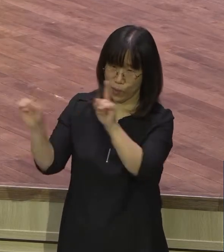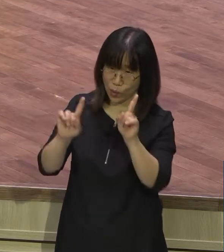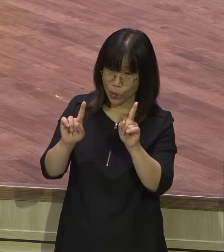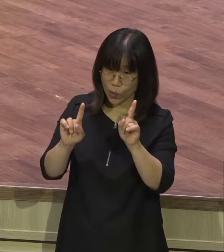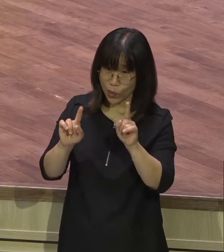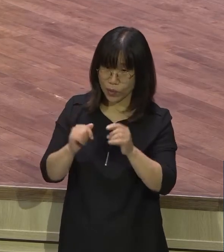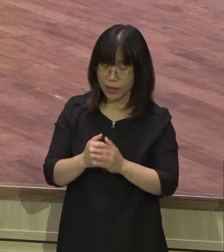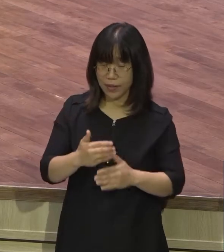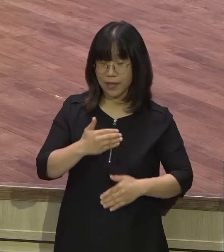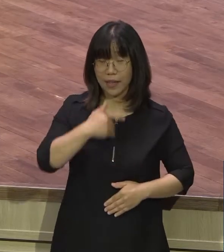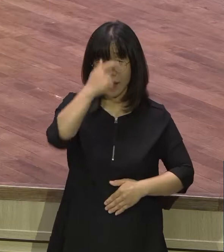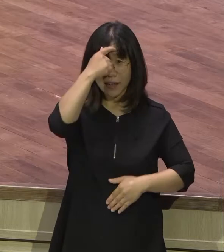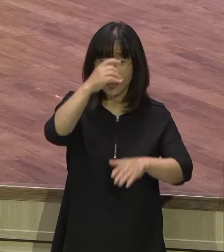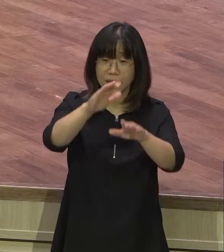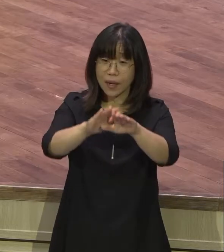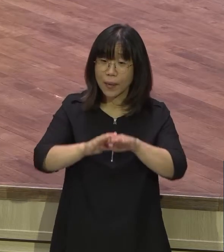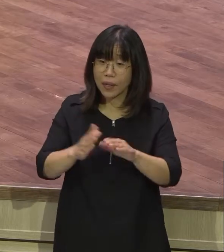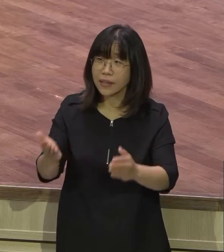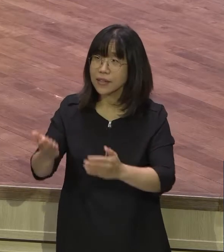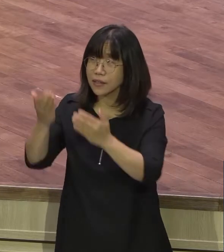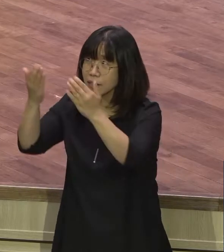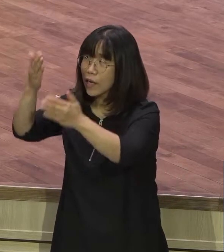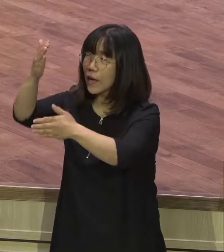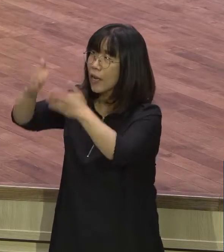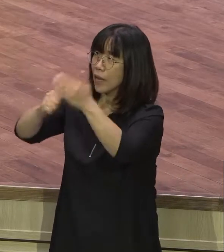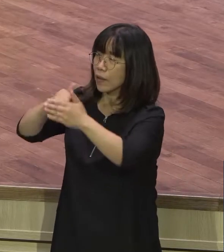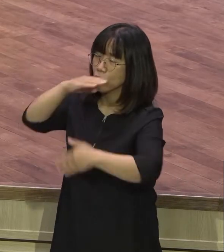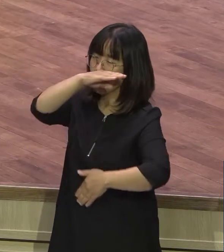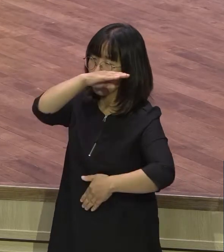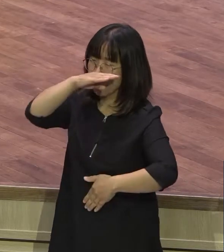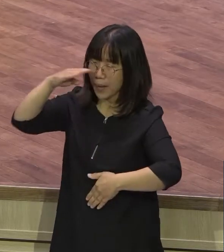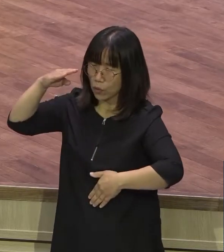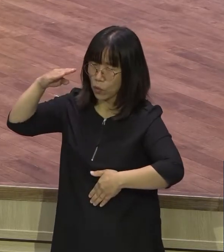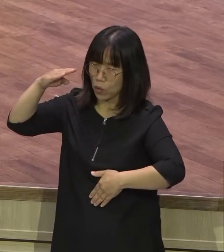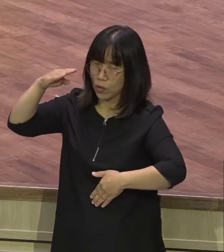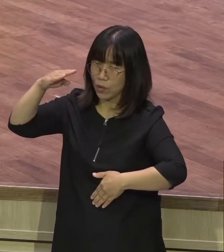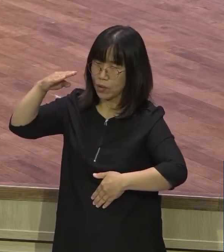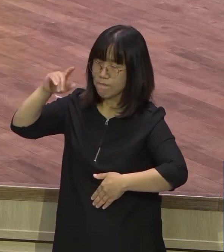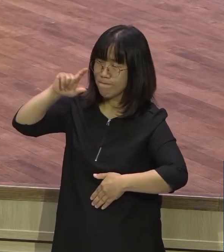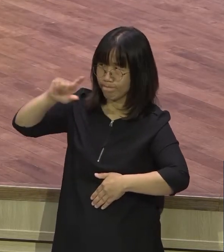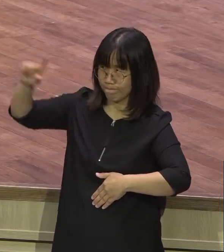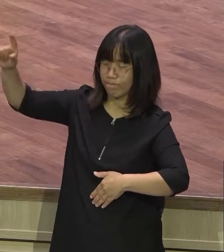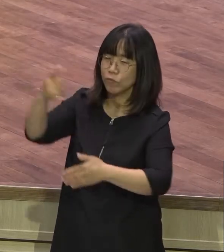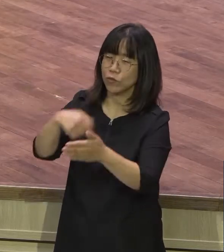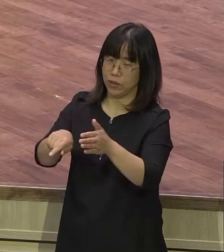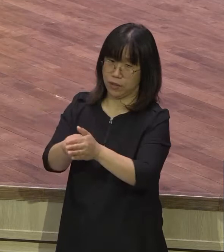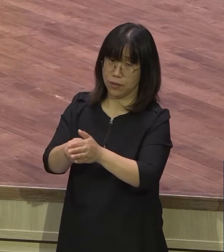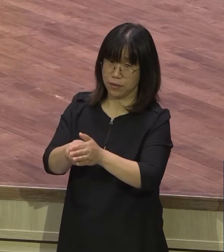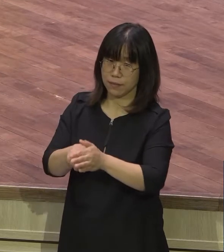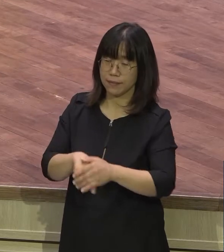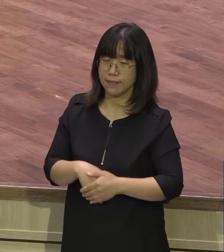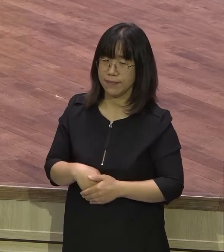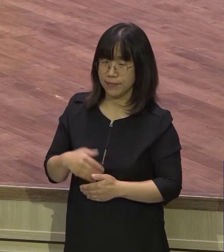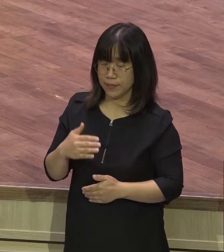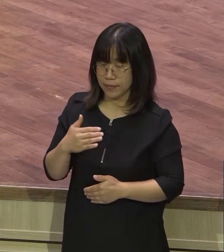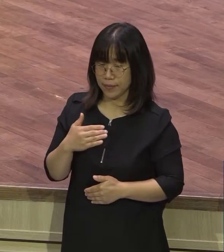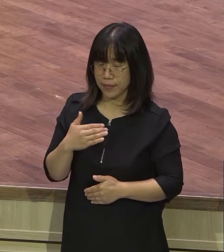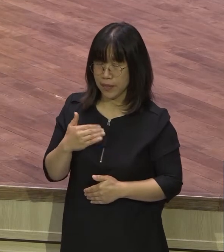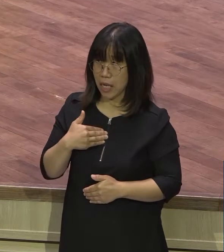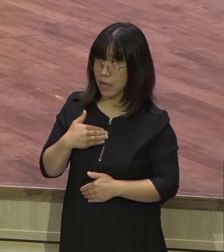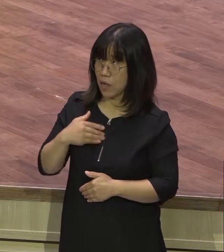예배를 드리는 것은요. 하나님과 관계를 바로 내가 지금 되어 있는지 점검하는 거예요. 점검. 하나님과